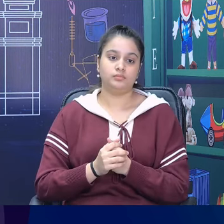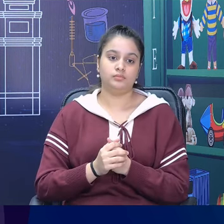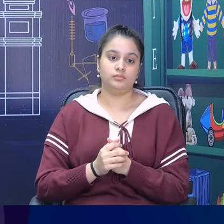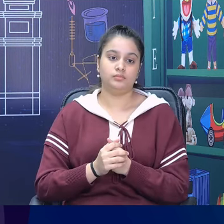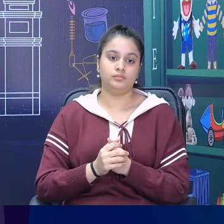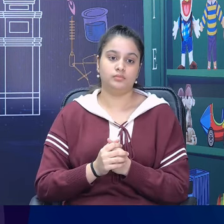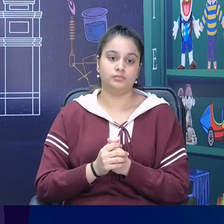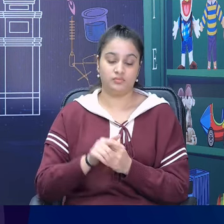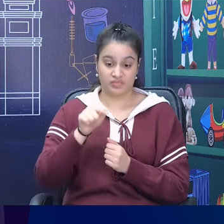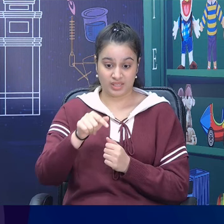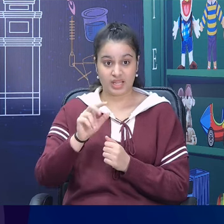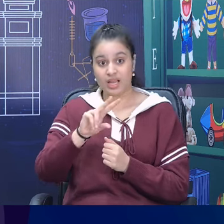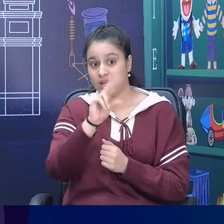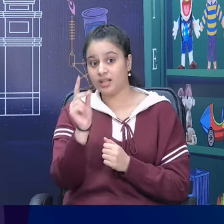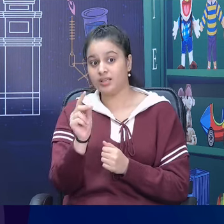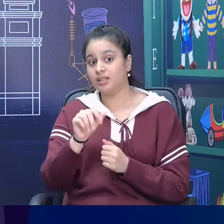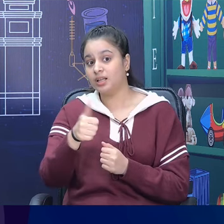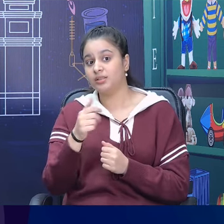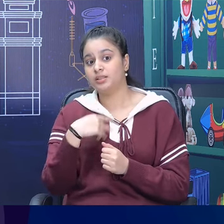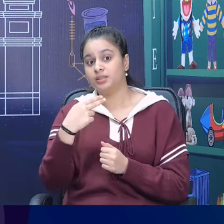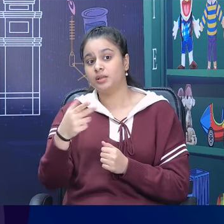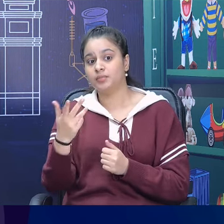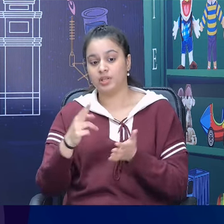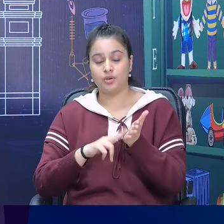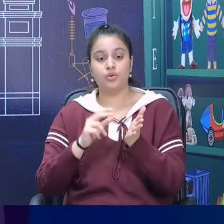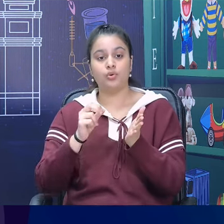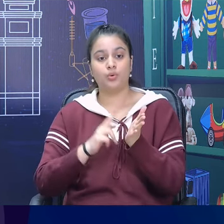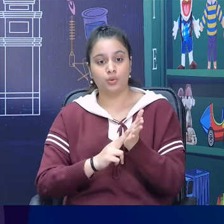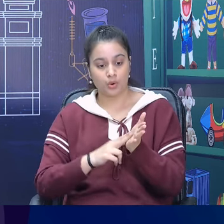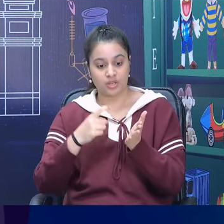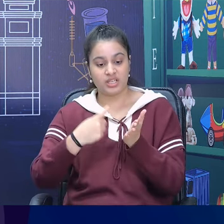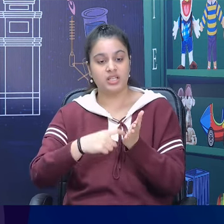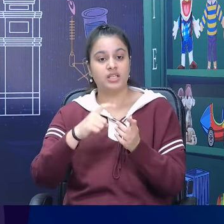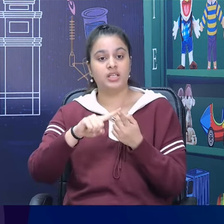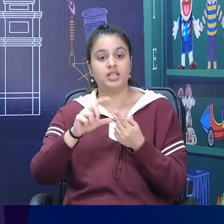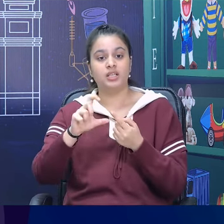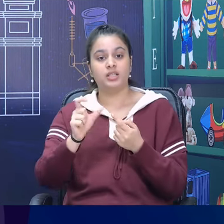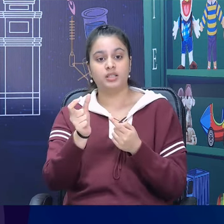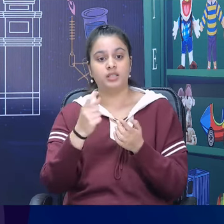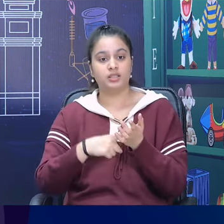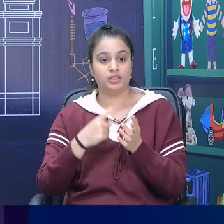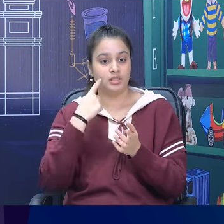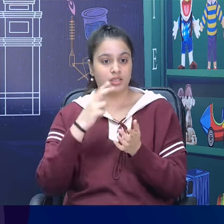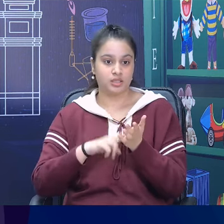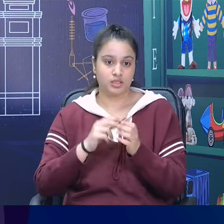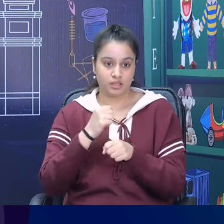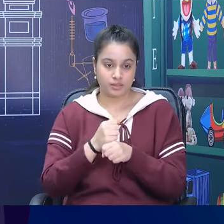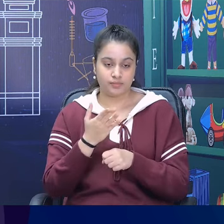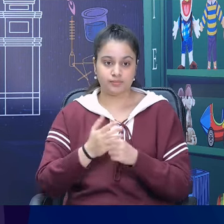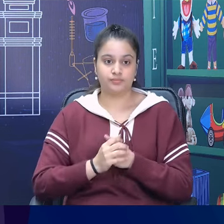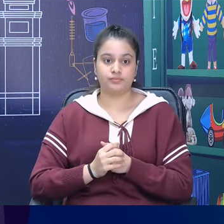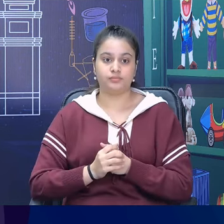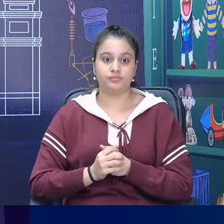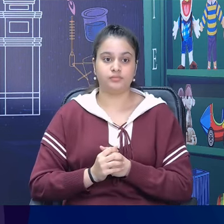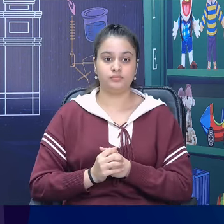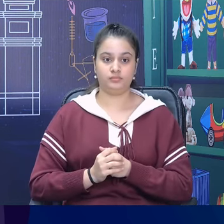नॉन रिकरिंग जो बार-बार नहीं आते हैं इस टाइप की जो कैटेगरी के जो नंबर हैं वो सारे नंबर हमारे कहलाते हैं इरेशनल नंबर जी तो